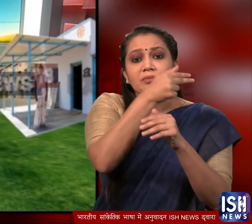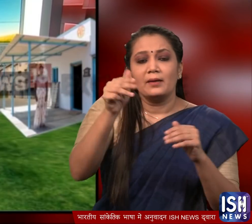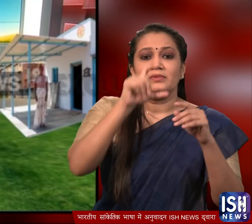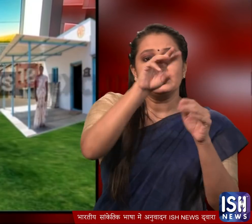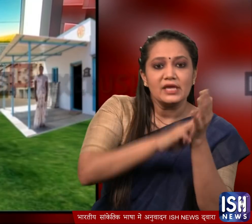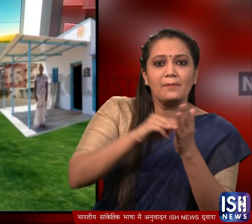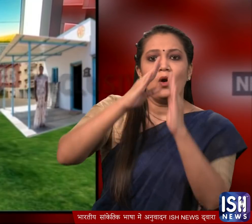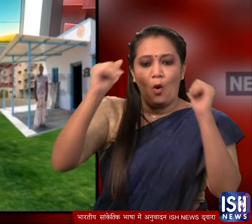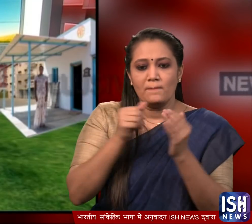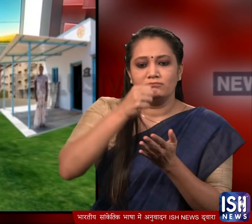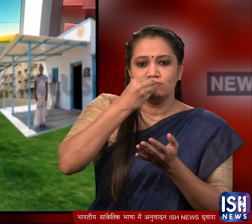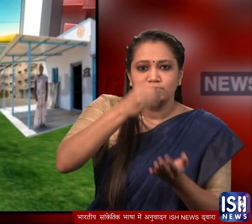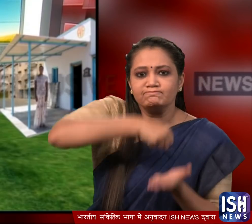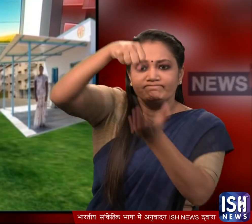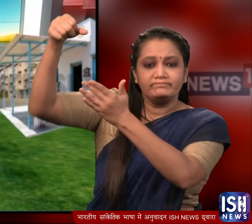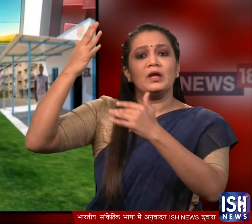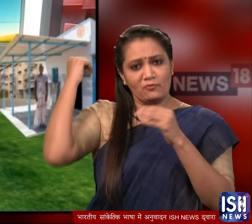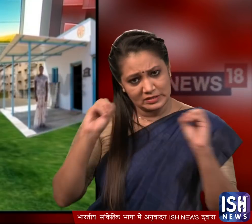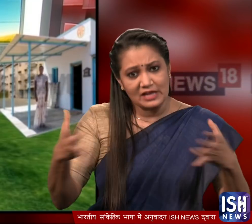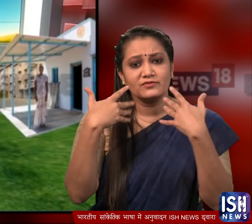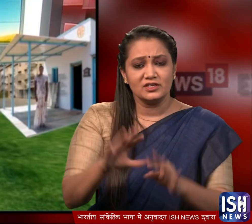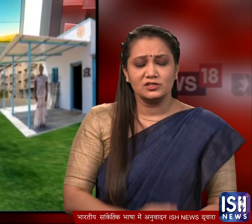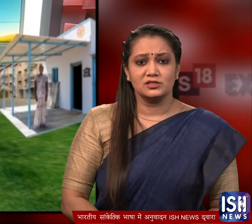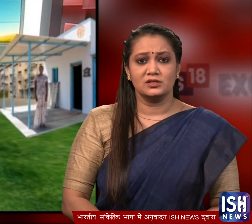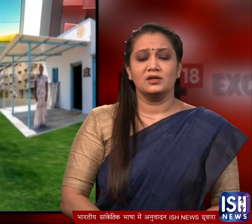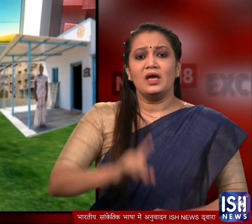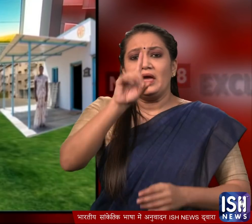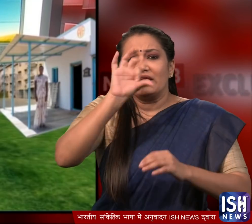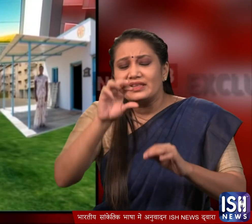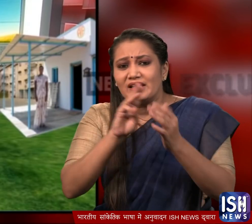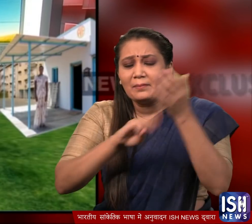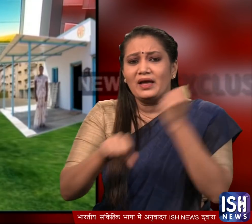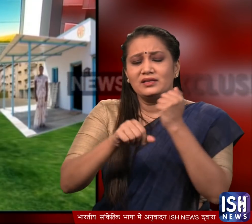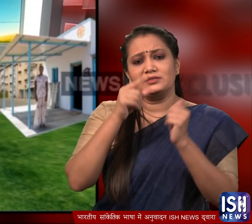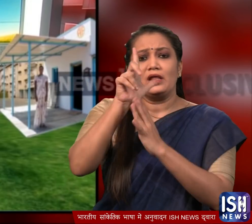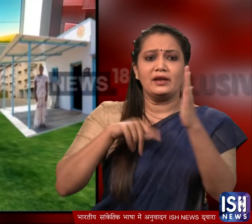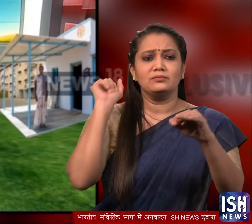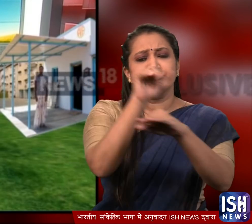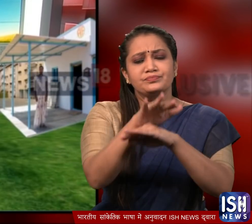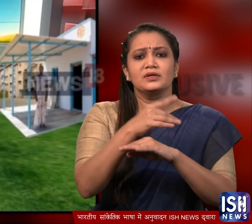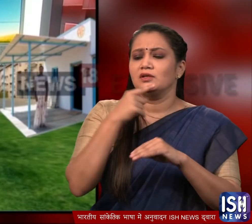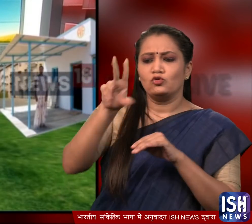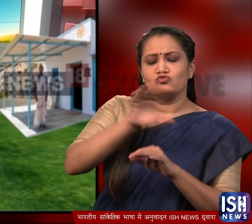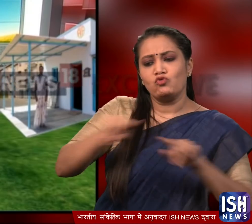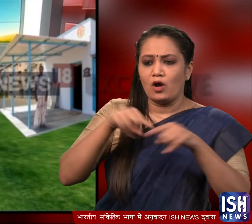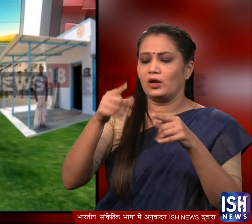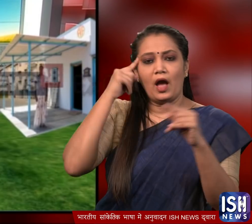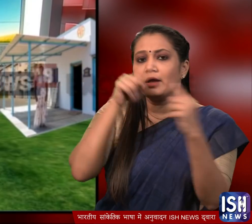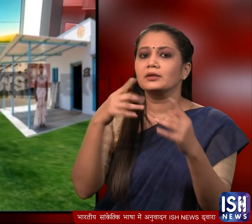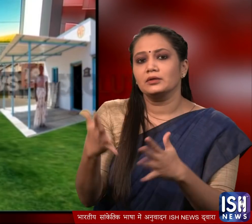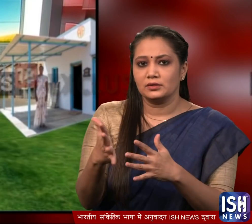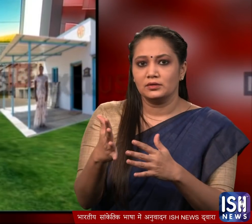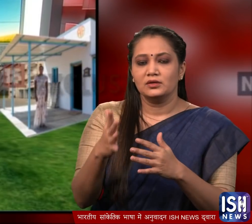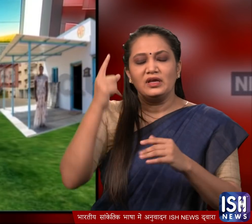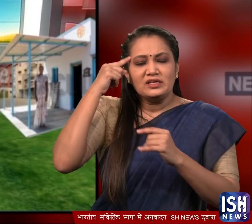घर राशन योजना के नाम से शुरू करने का ऐलान कर चुकी थी, लेकिन 19 मार्च को केंद्र ने दिल्ली सरकार को चिट्ठी लिखकर इस योजना पर आपत्ति जताई